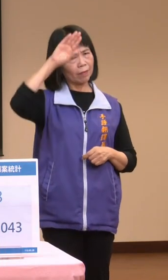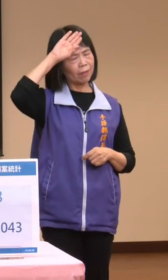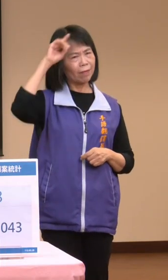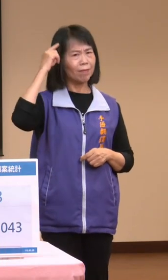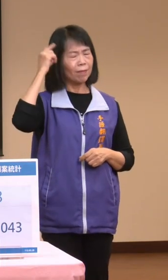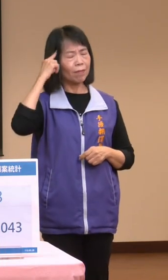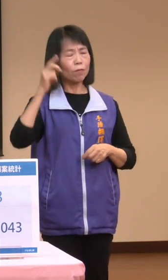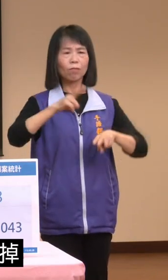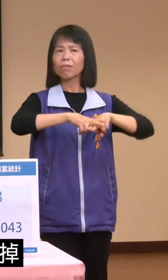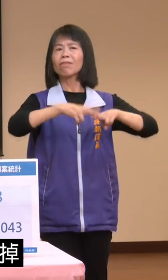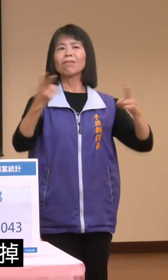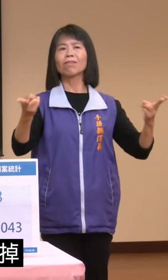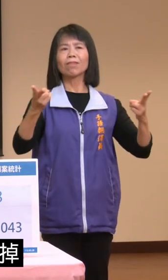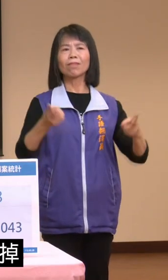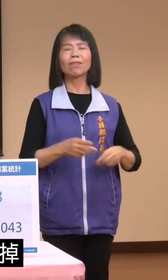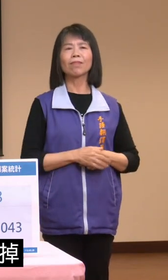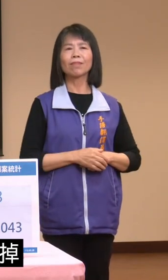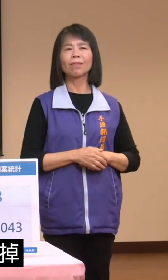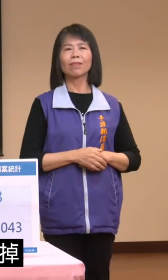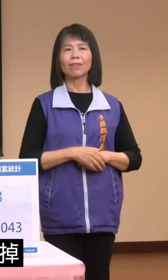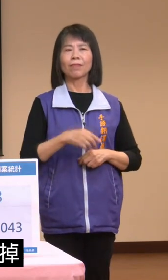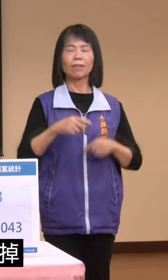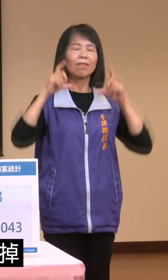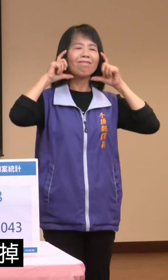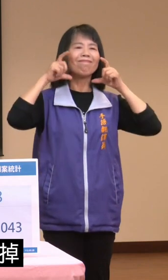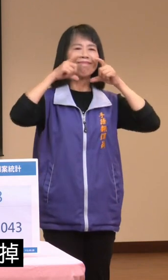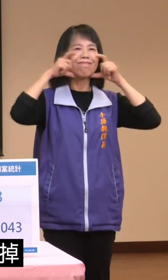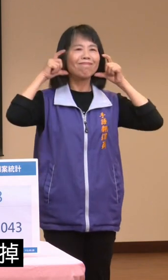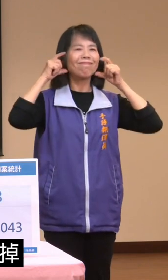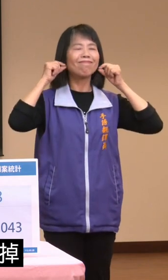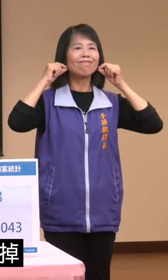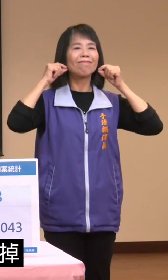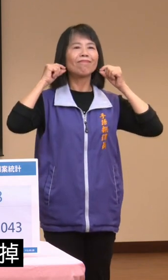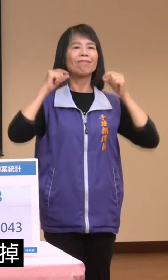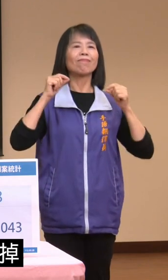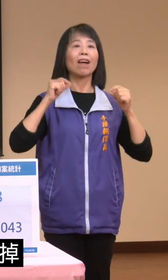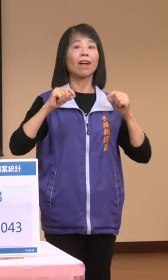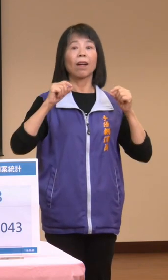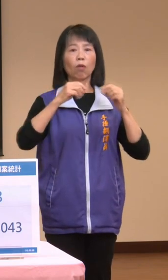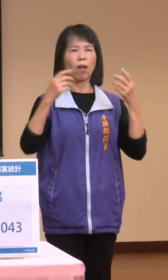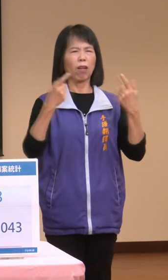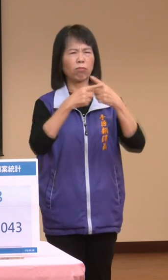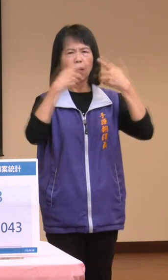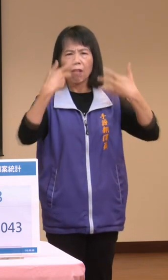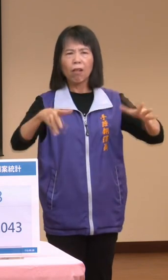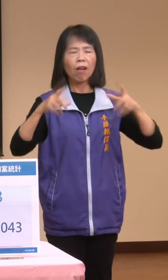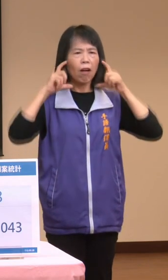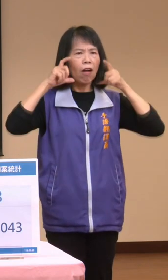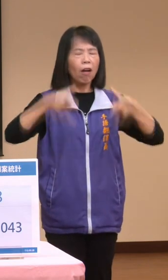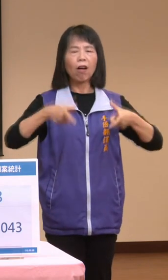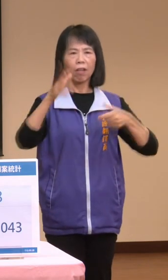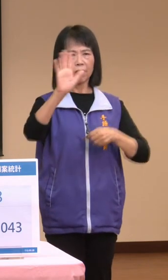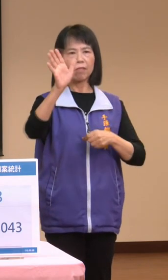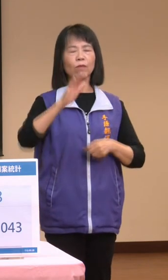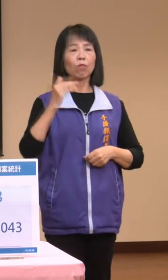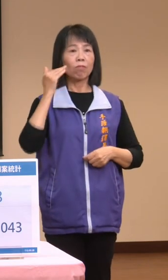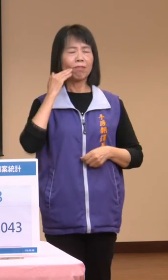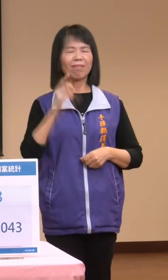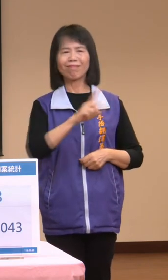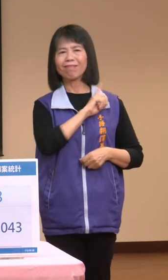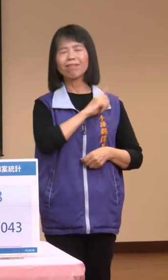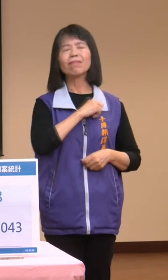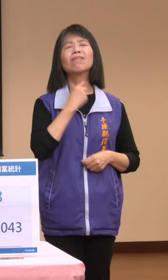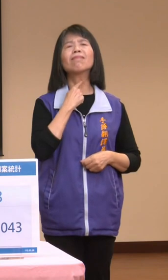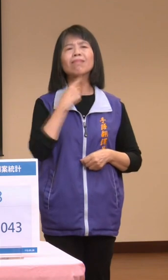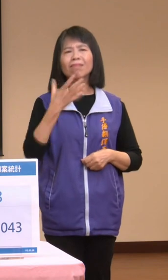的解封而让我们把口罩戴的时机点拿掉。当你本身有上呼吸道